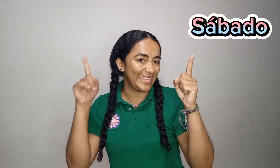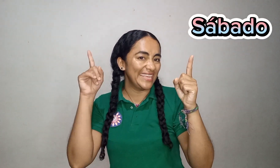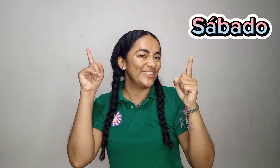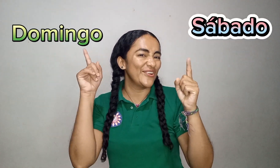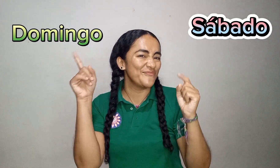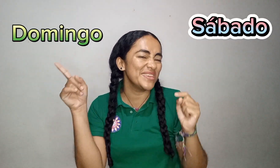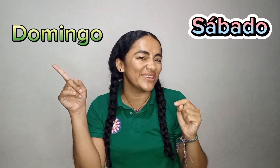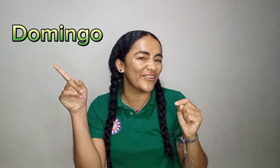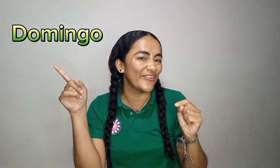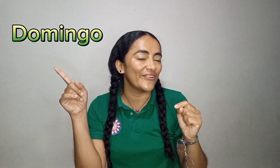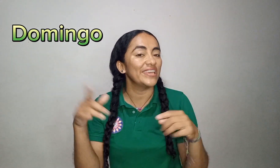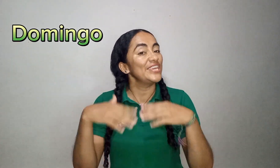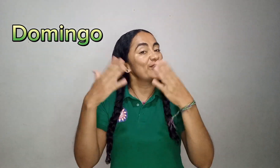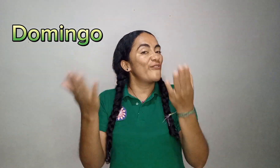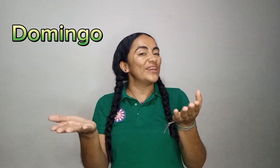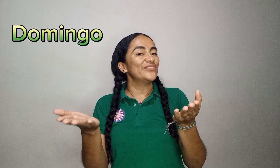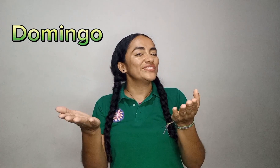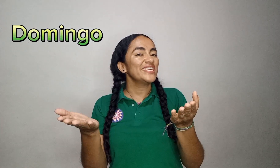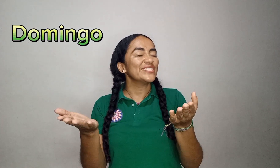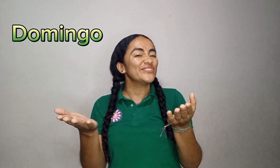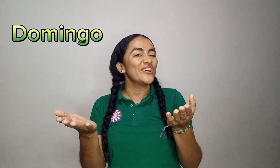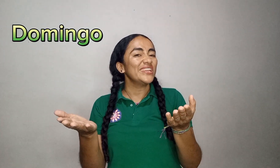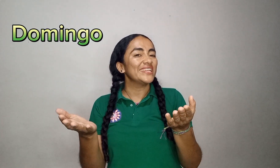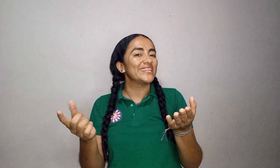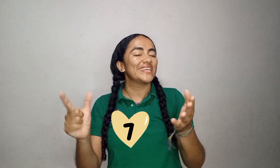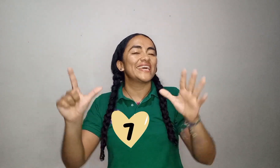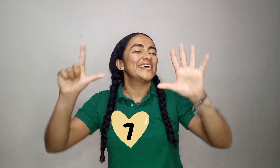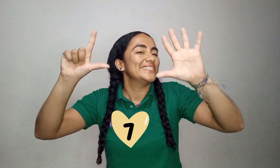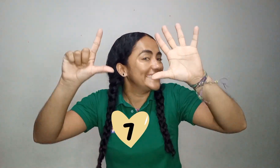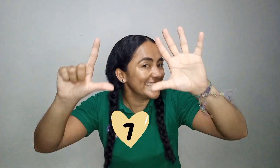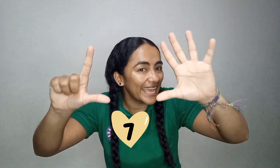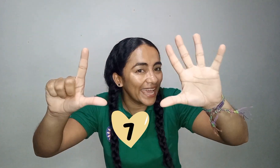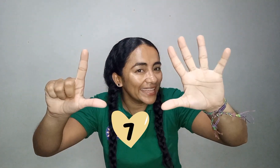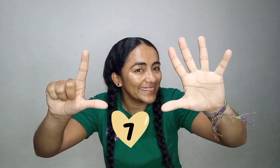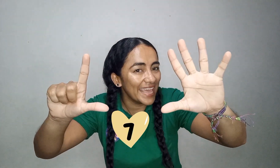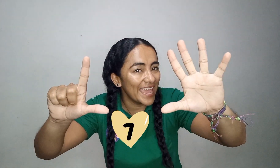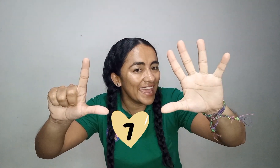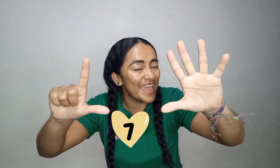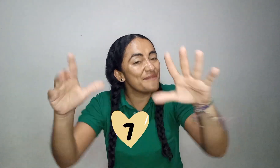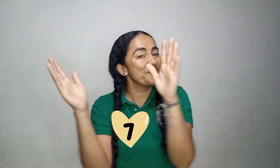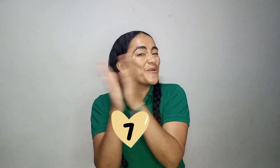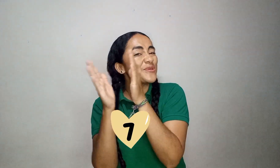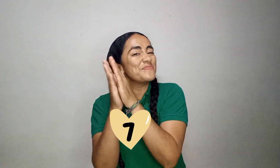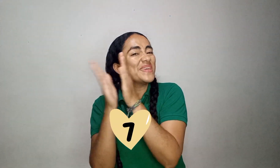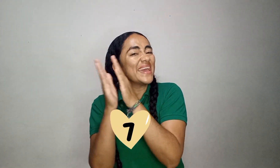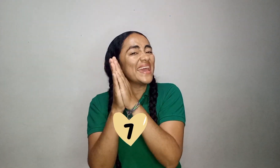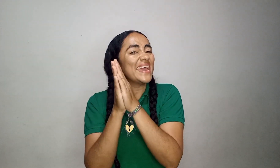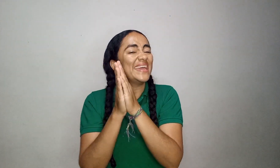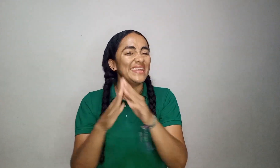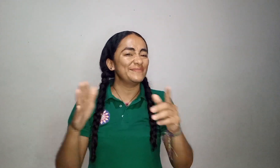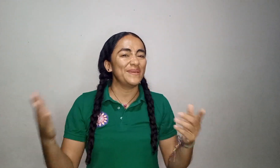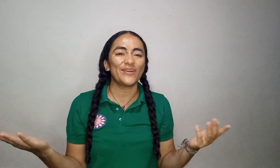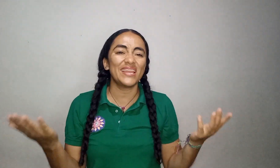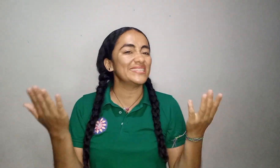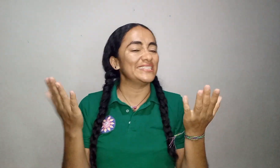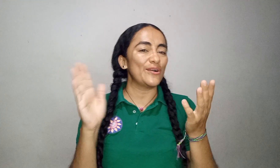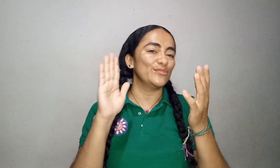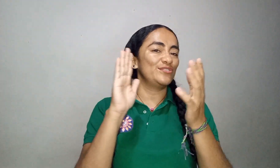y domingo. ¿Y cuántos días son? 7. Muy bien. Espero que les haya